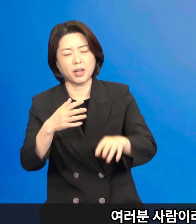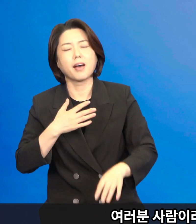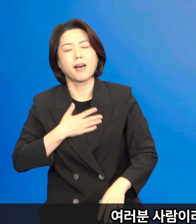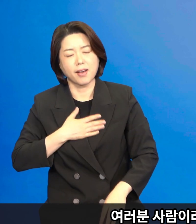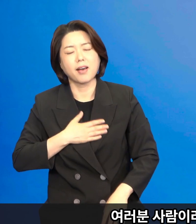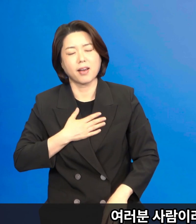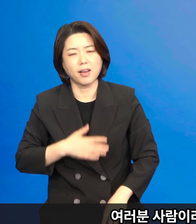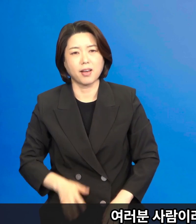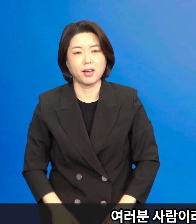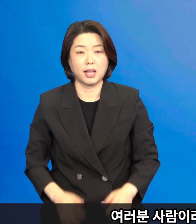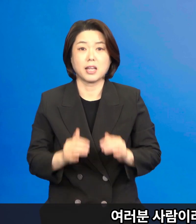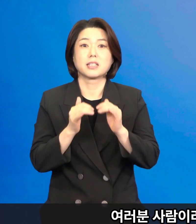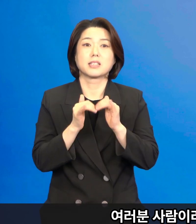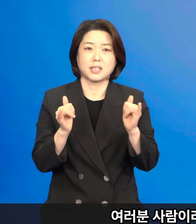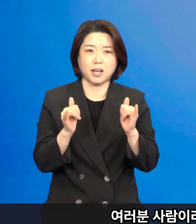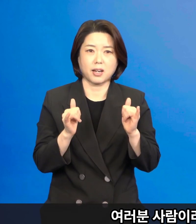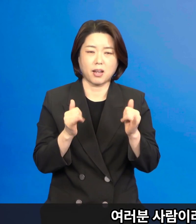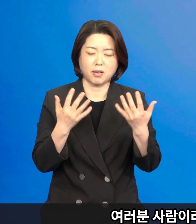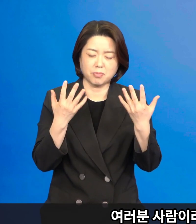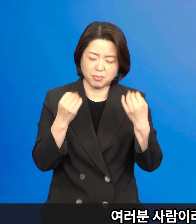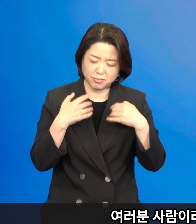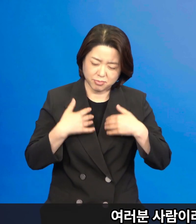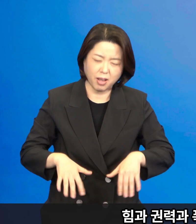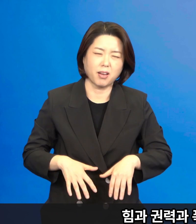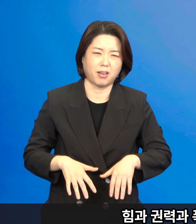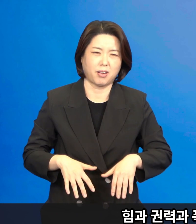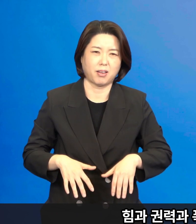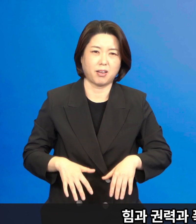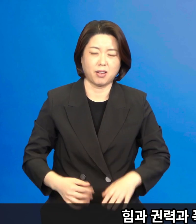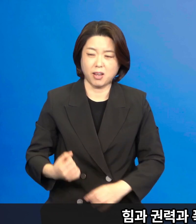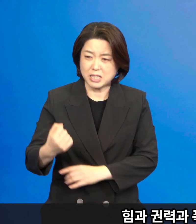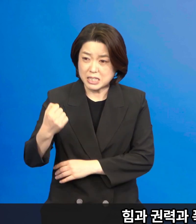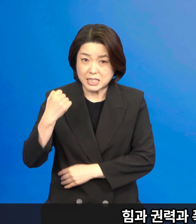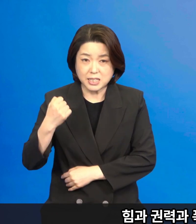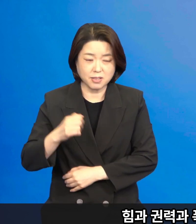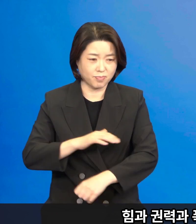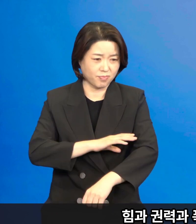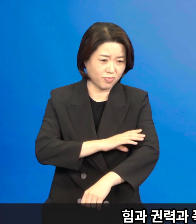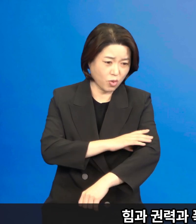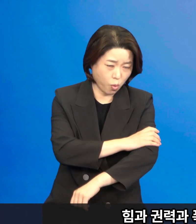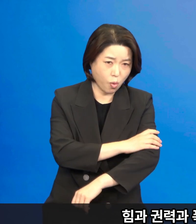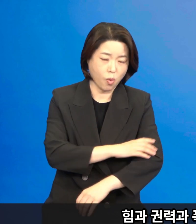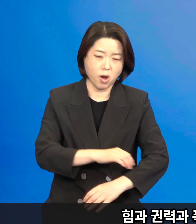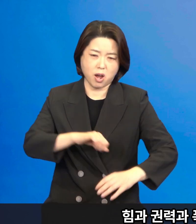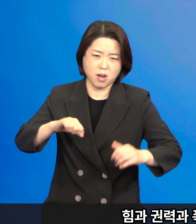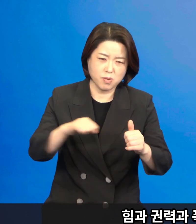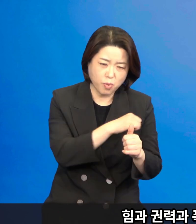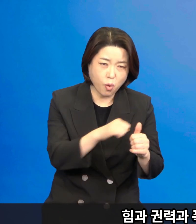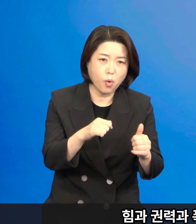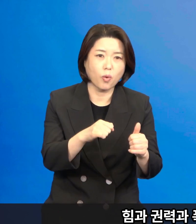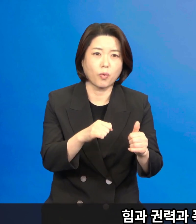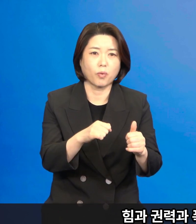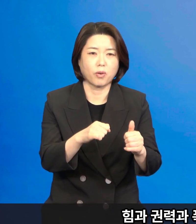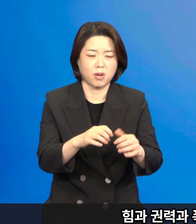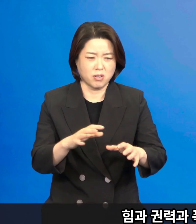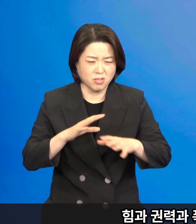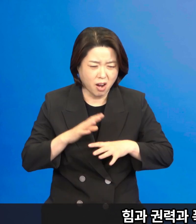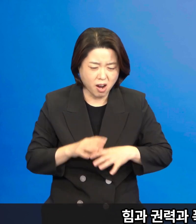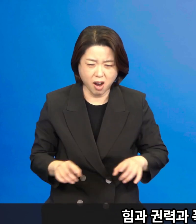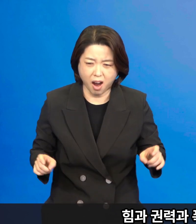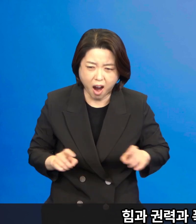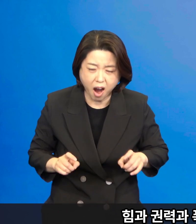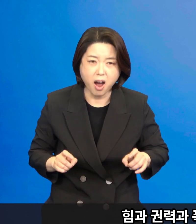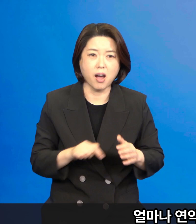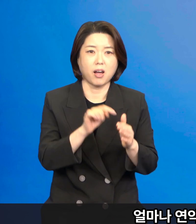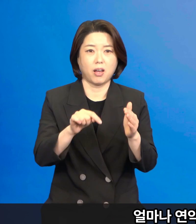여러분, 사람이라는 것이 얼마나 연약한지, 힘과 권력과 폭력, 공포와 두려움